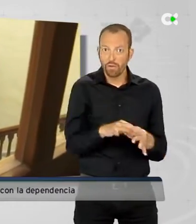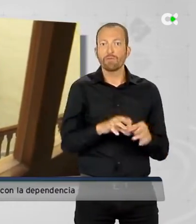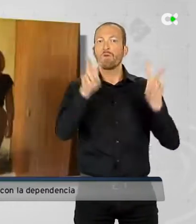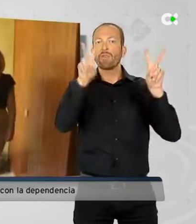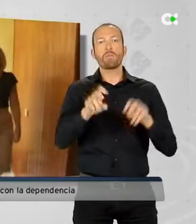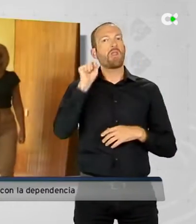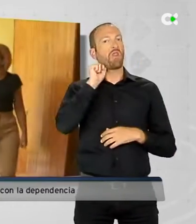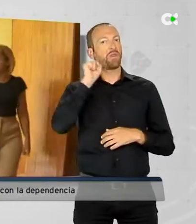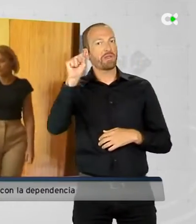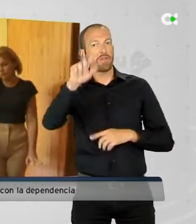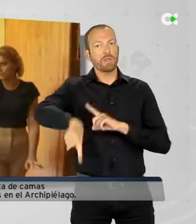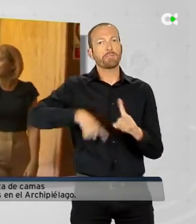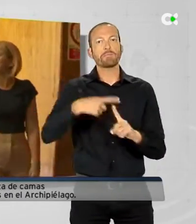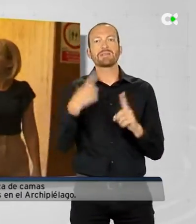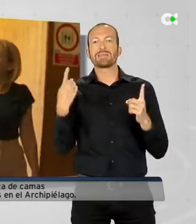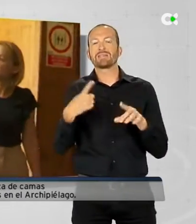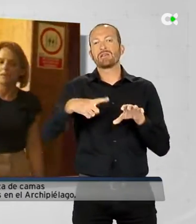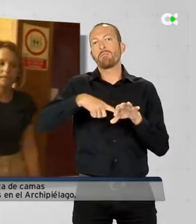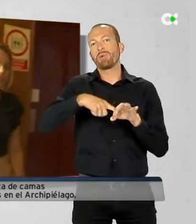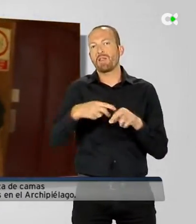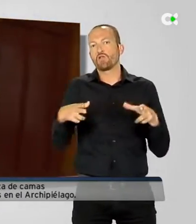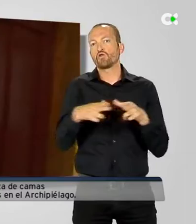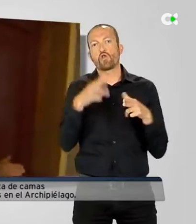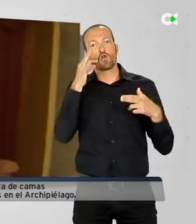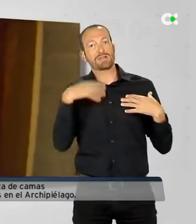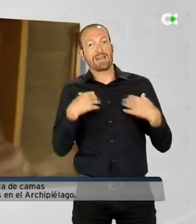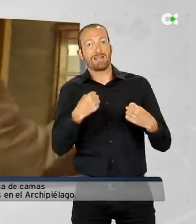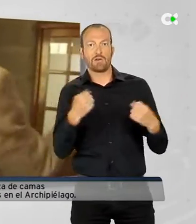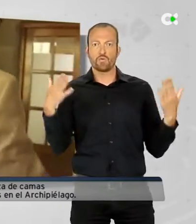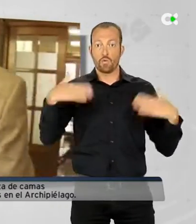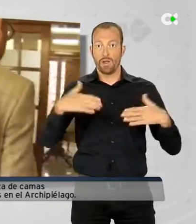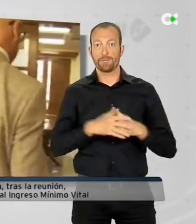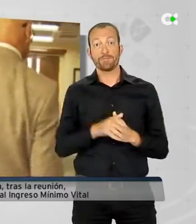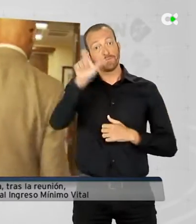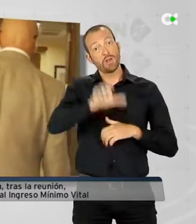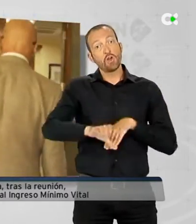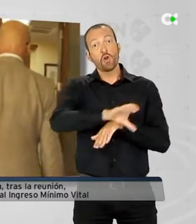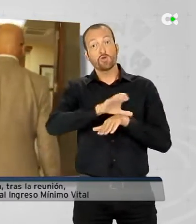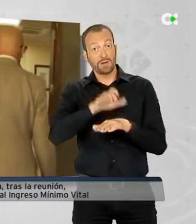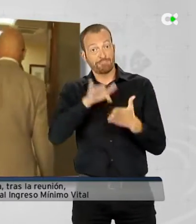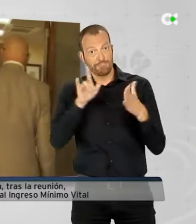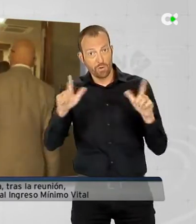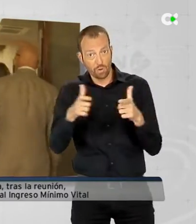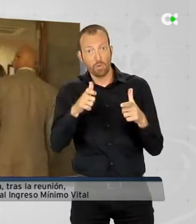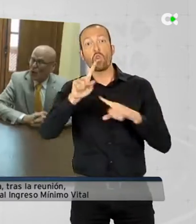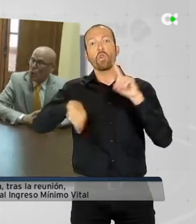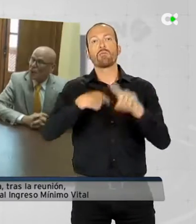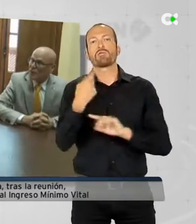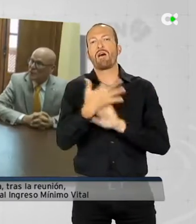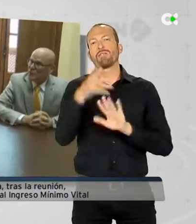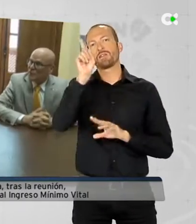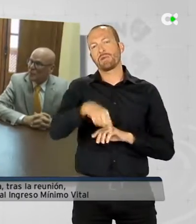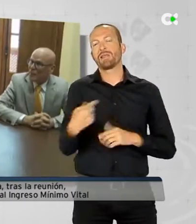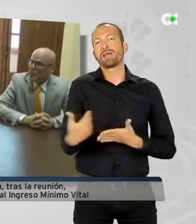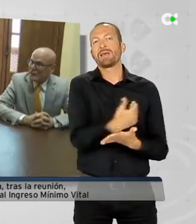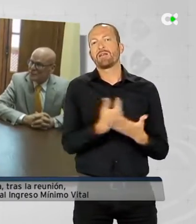ver con la dependencia y la falta de camas sociosanitarias en el archipiélago. La consejera, tras la reunión, también se refirió al